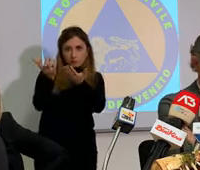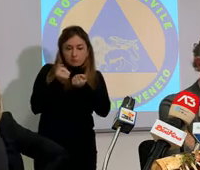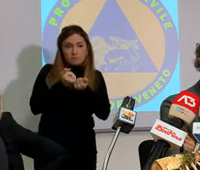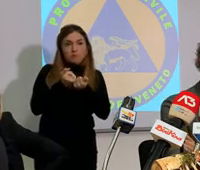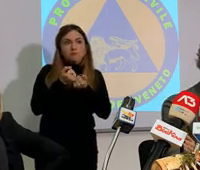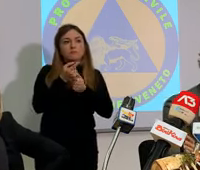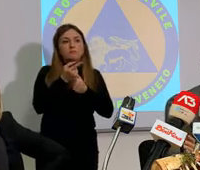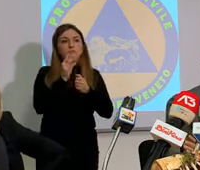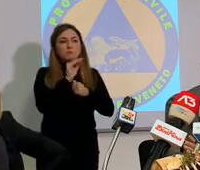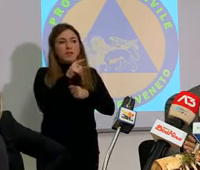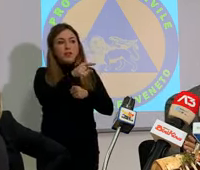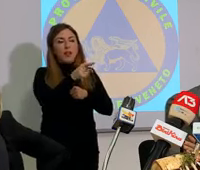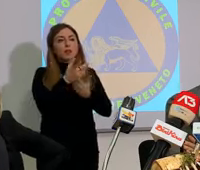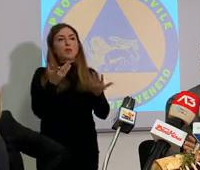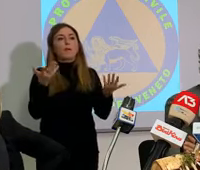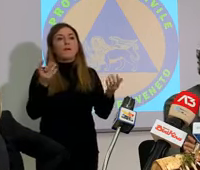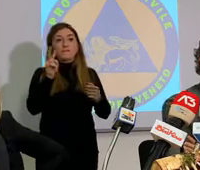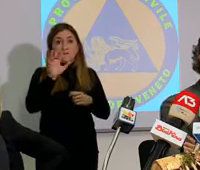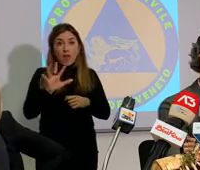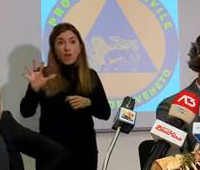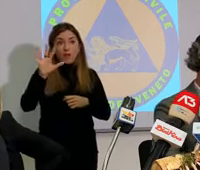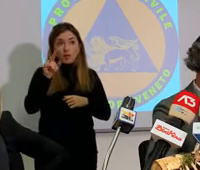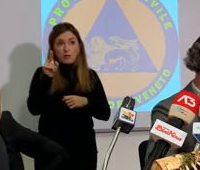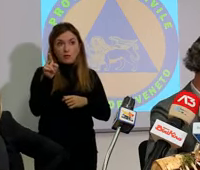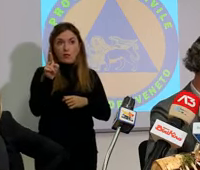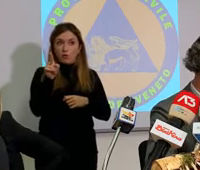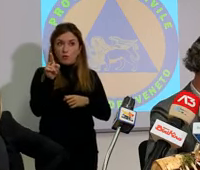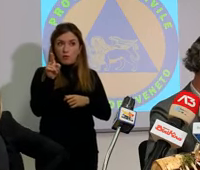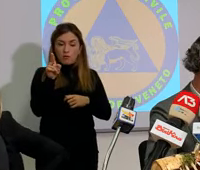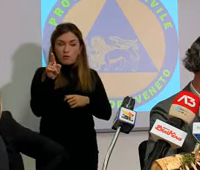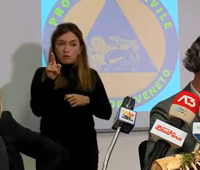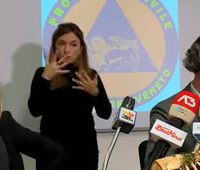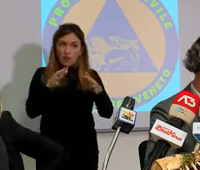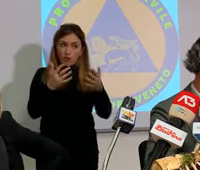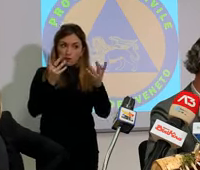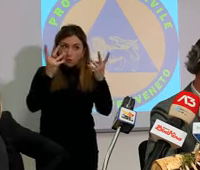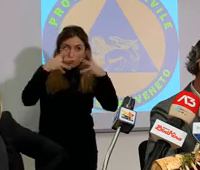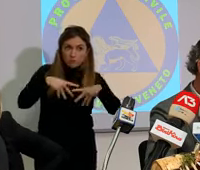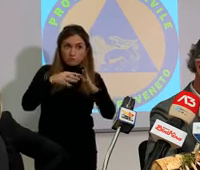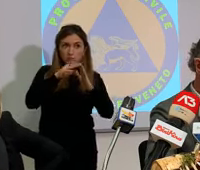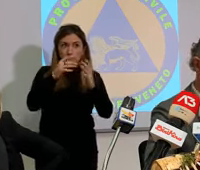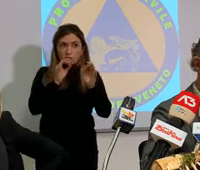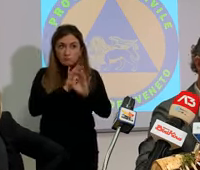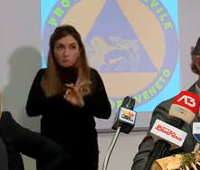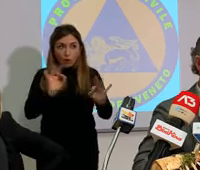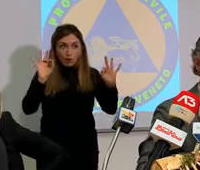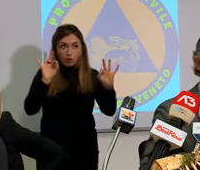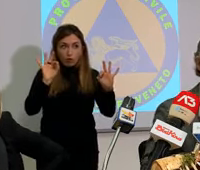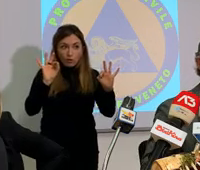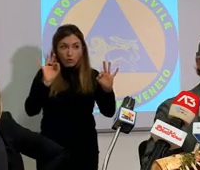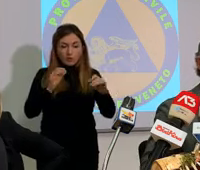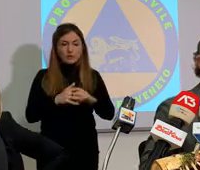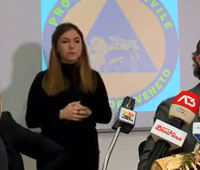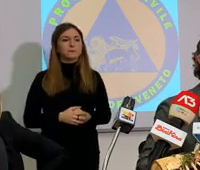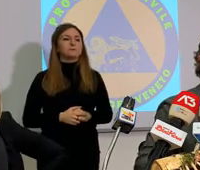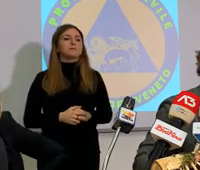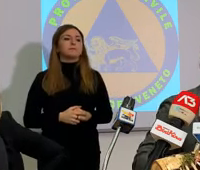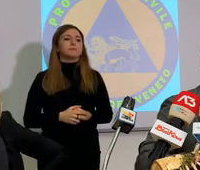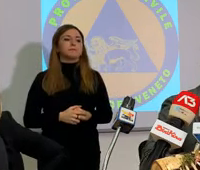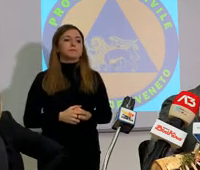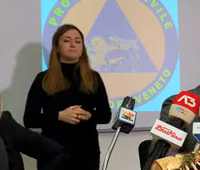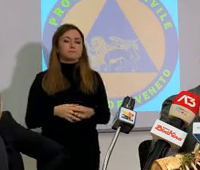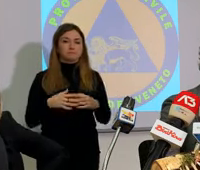direttamente visto il suo ruolo se il veneto quindi effettivamente organizzato in di piani guarda le informazioni quello che